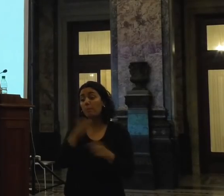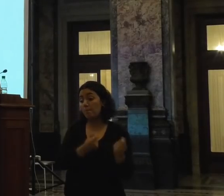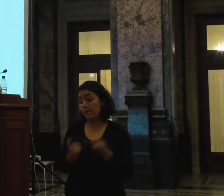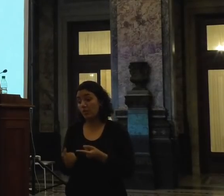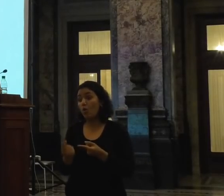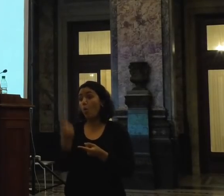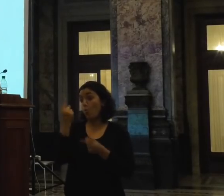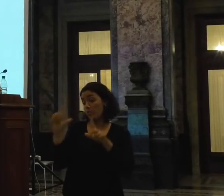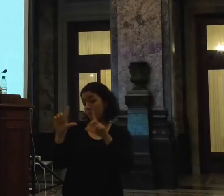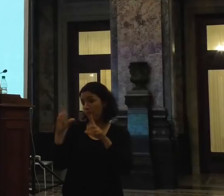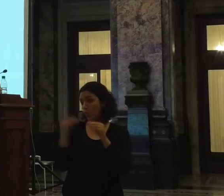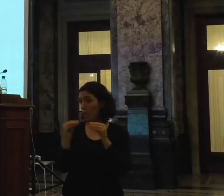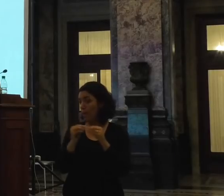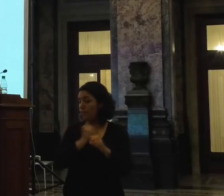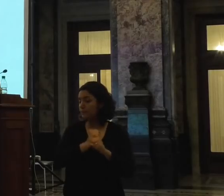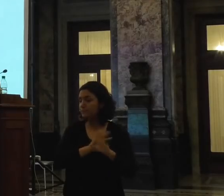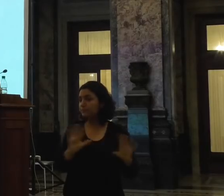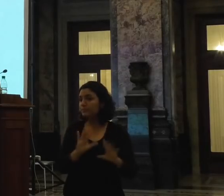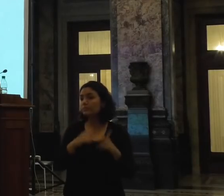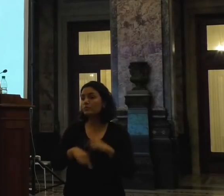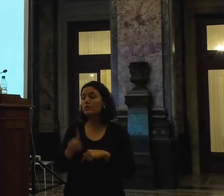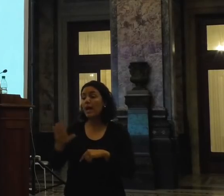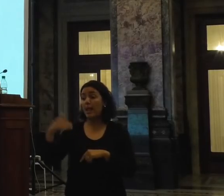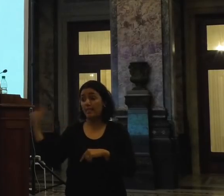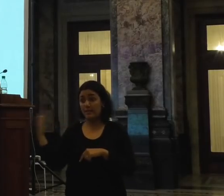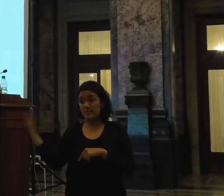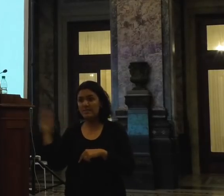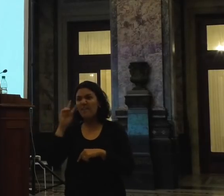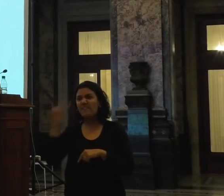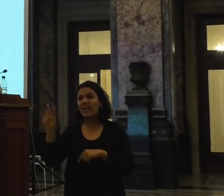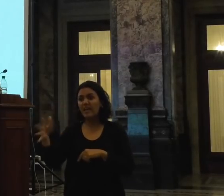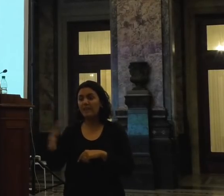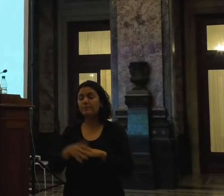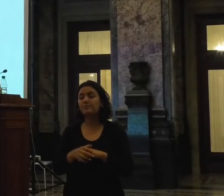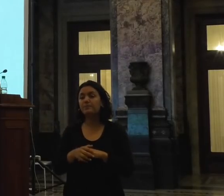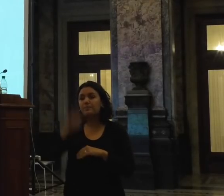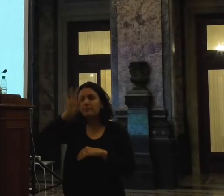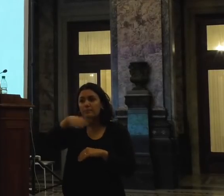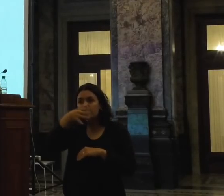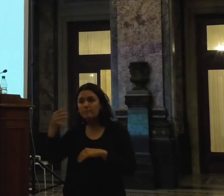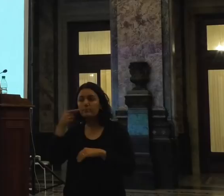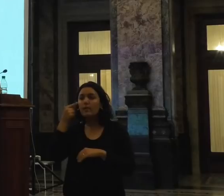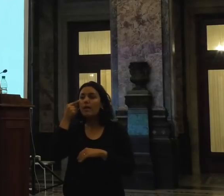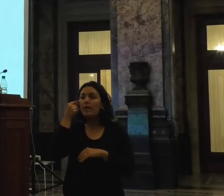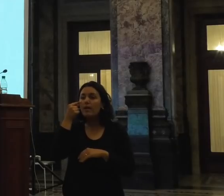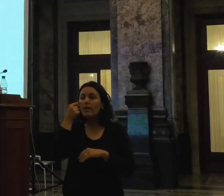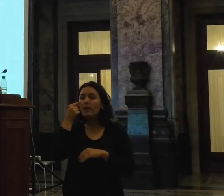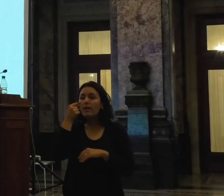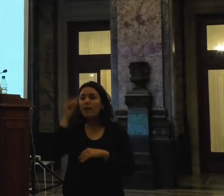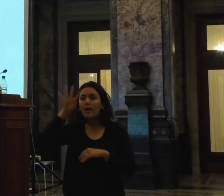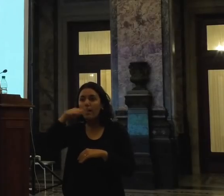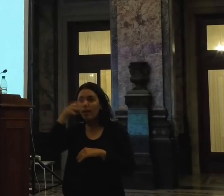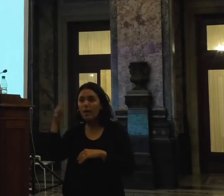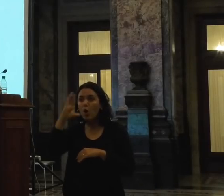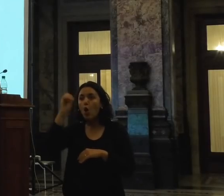Y lo que ven a la derecha es el cono, el mosaico retiniano de cómo están los conos. Y ustedes ven